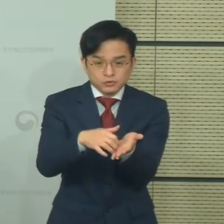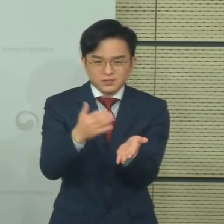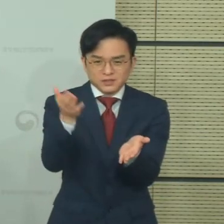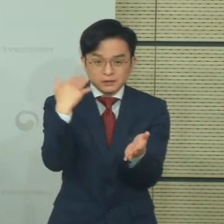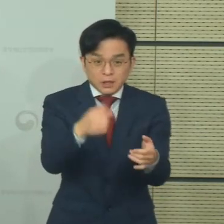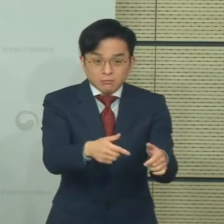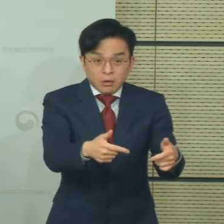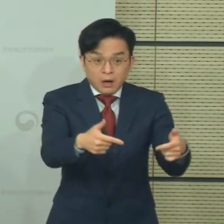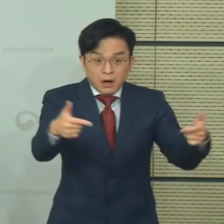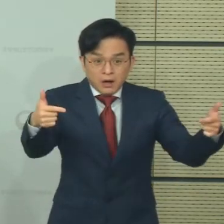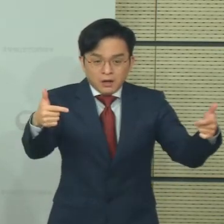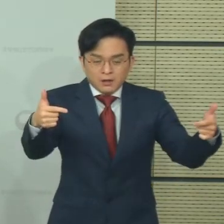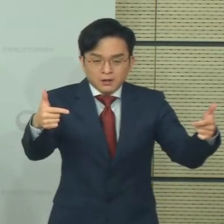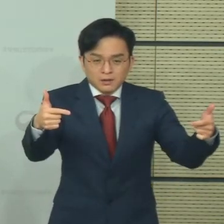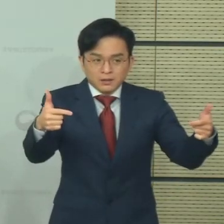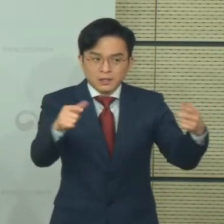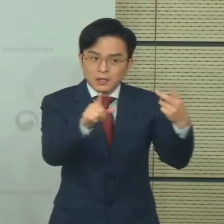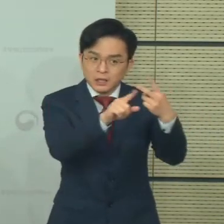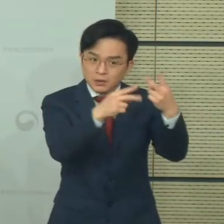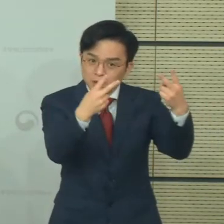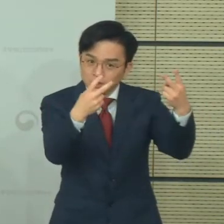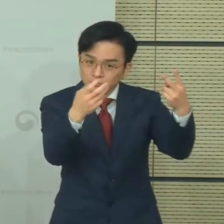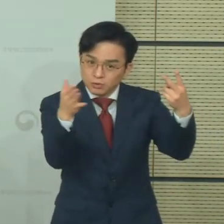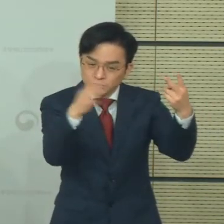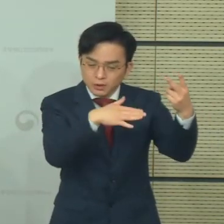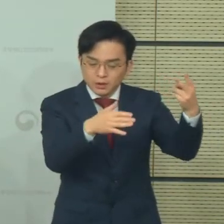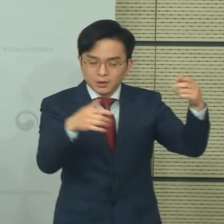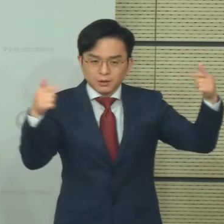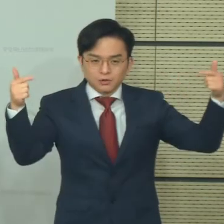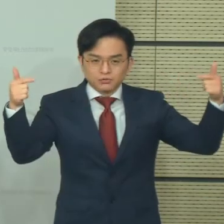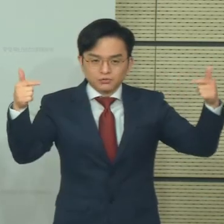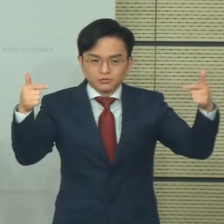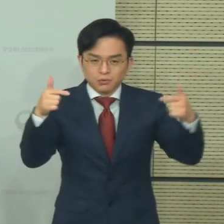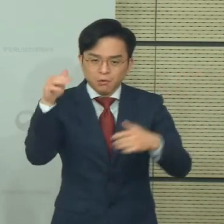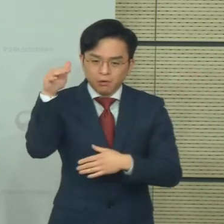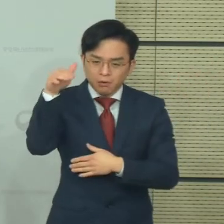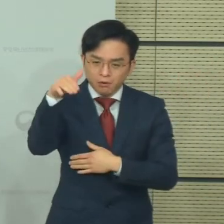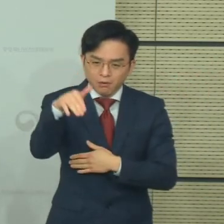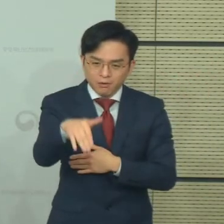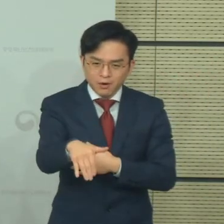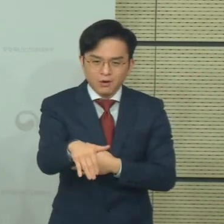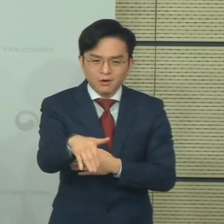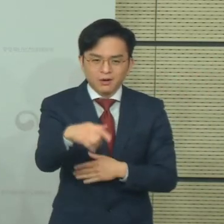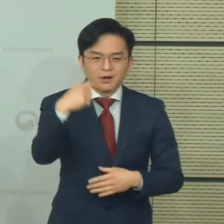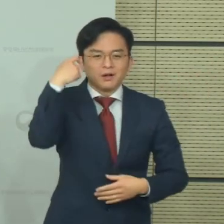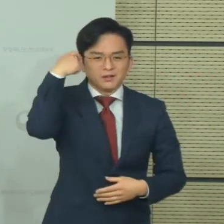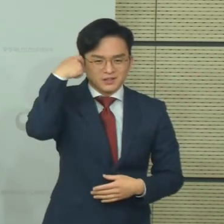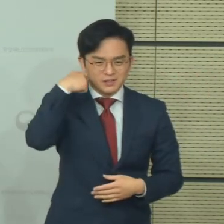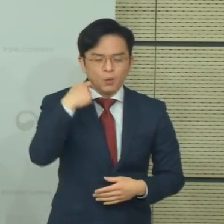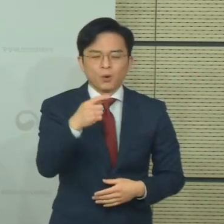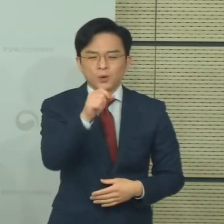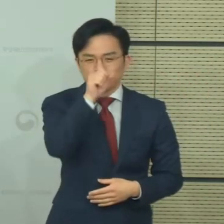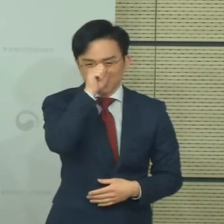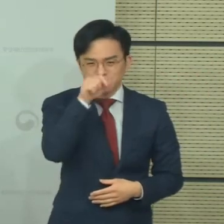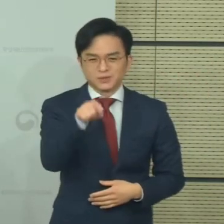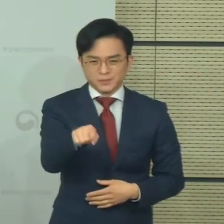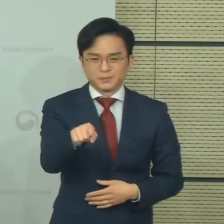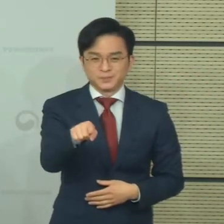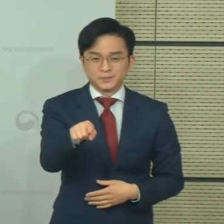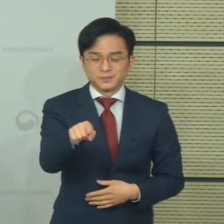수준을 계속해서 유지하면서 등락을 이제 반복하는 그런 부분들이 있어서, 저희들이 계속해서 이제 중요하게 생각하는